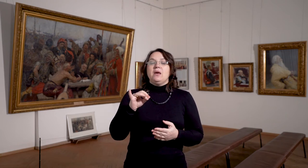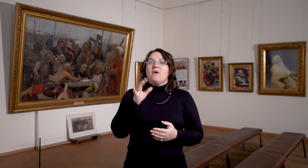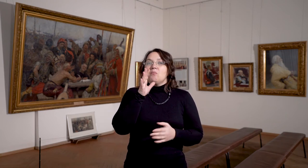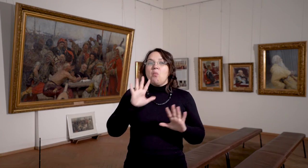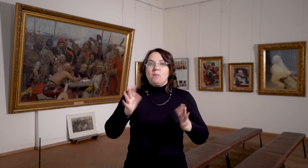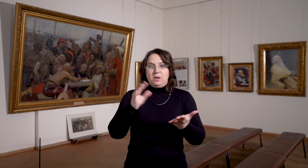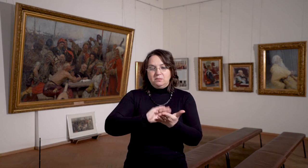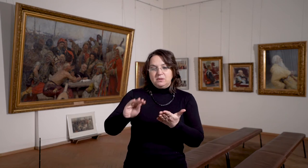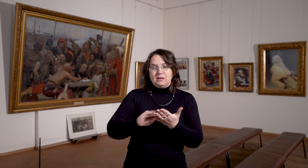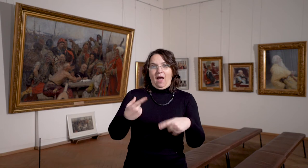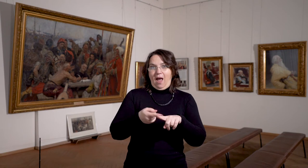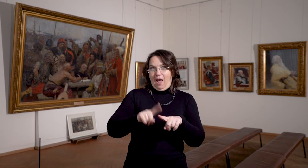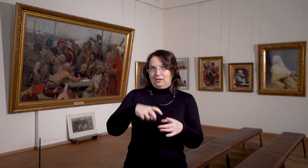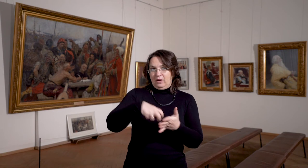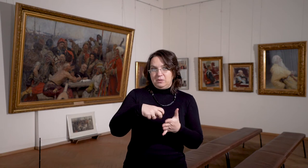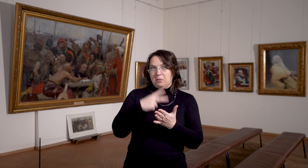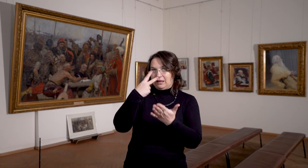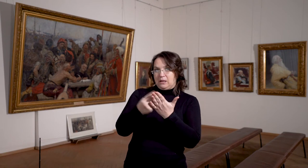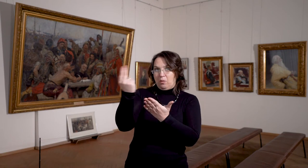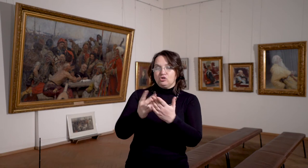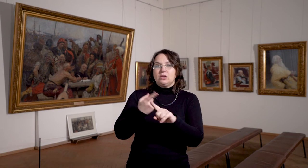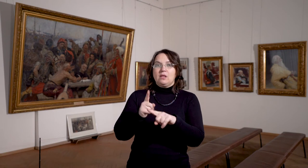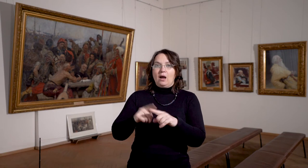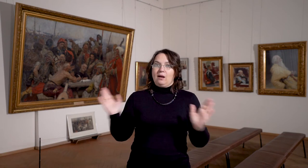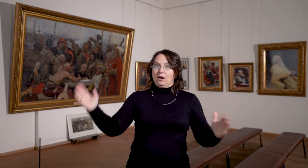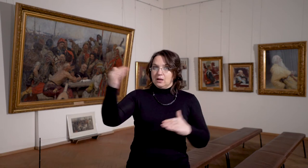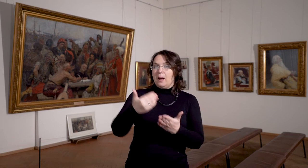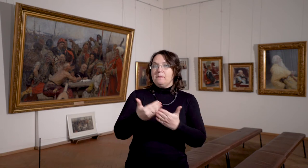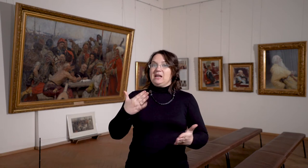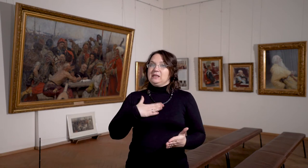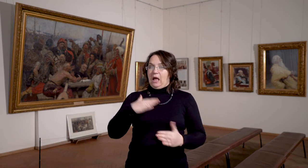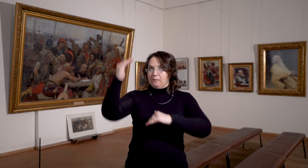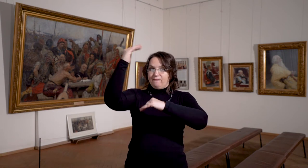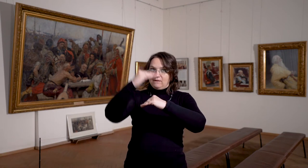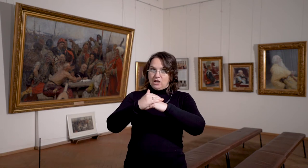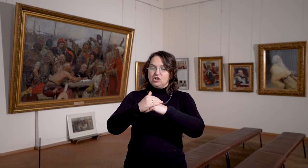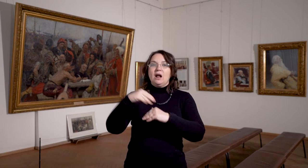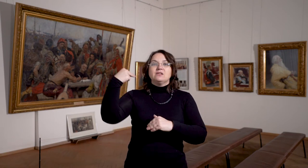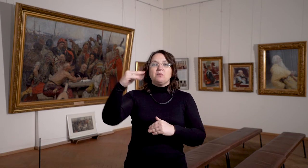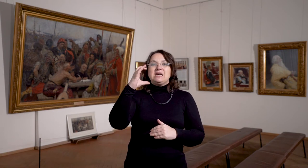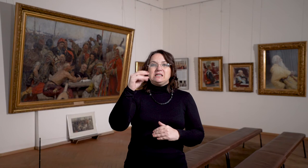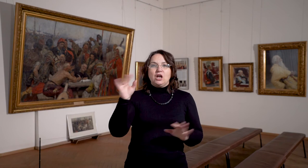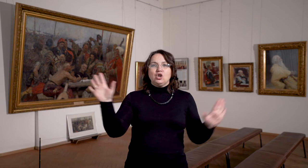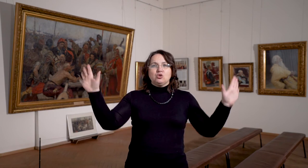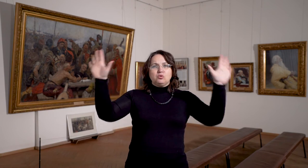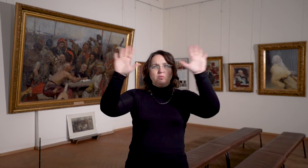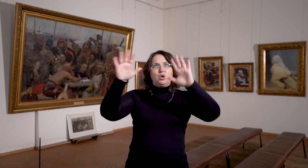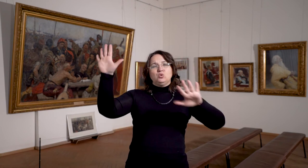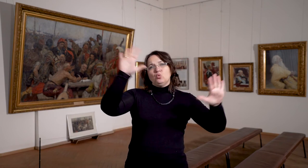письма изображен на картине. Перед нами вечер. В Запорожской сече сгустились сумерки, на втором плане зажгли